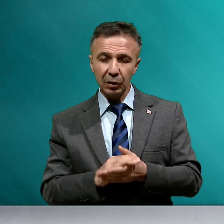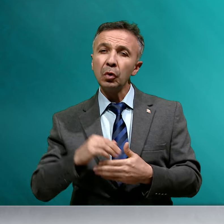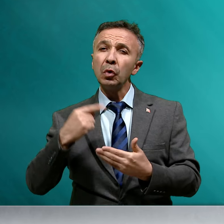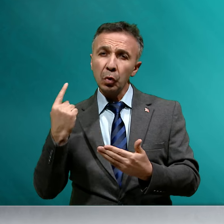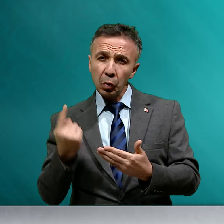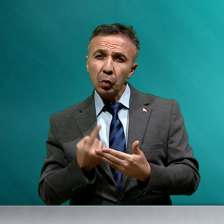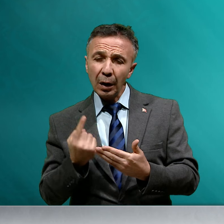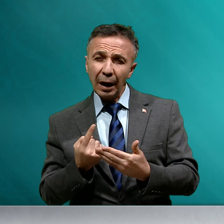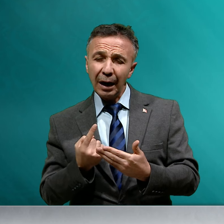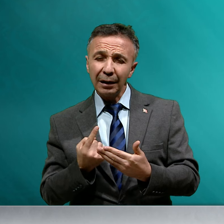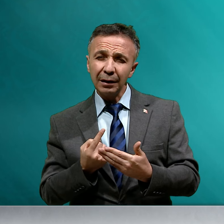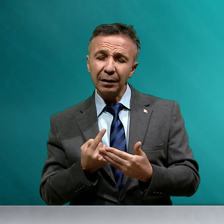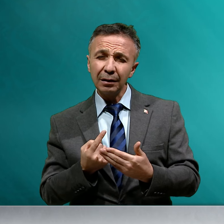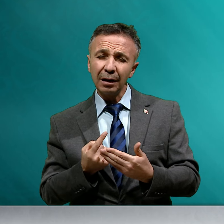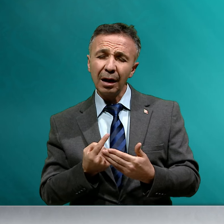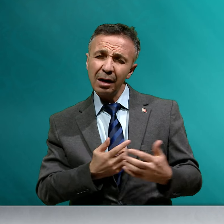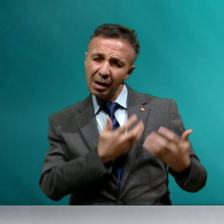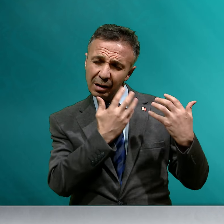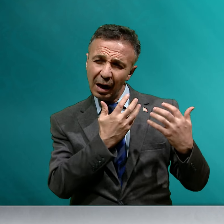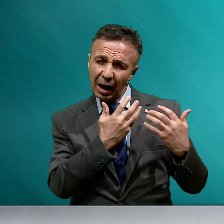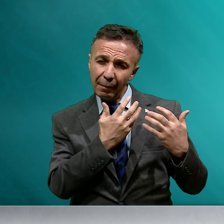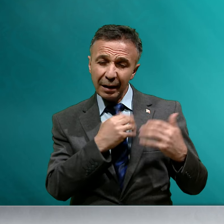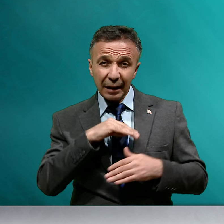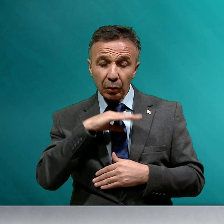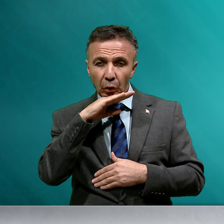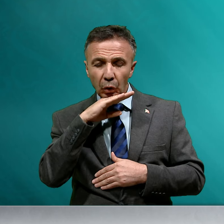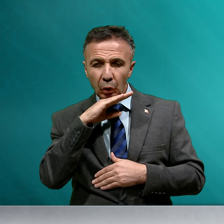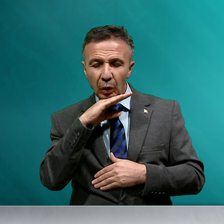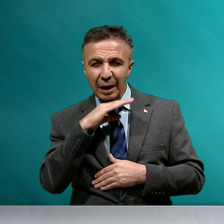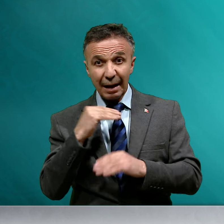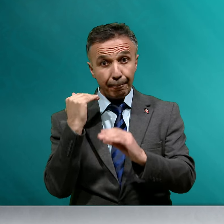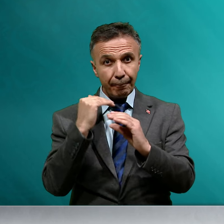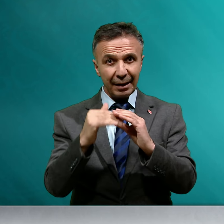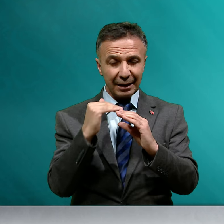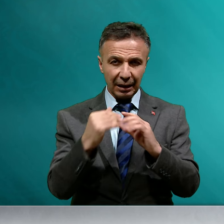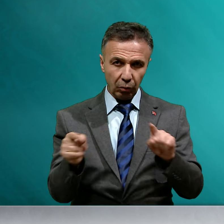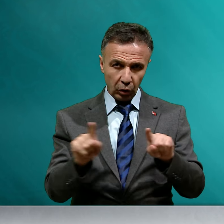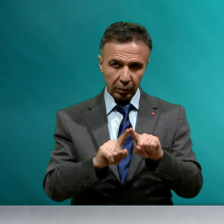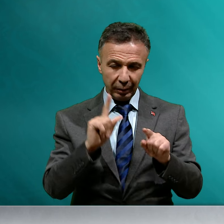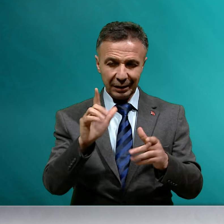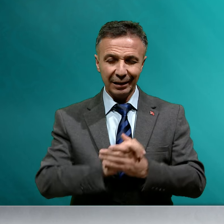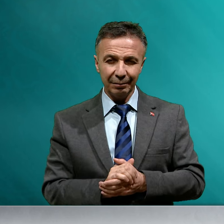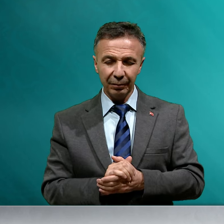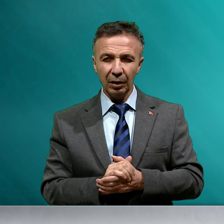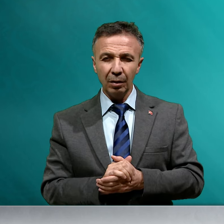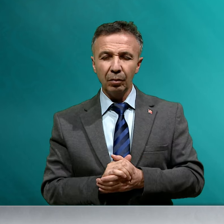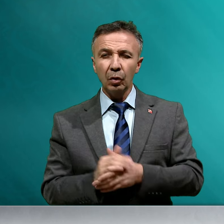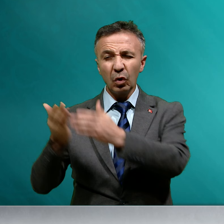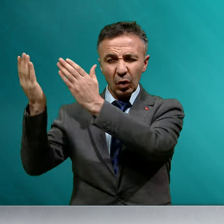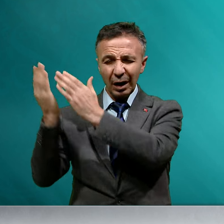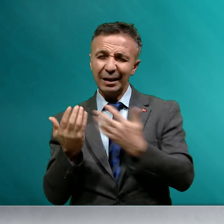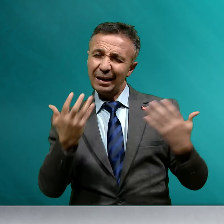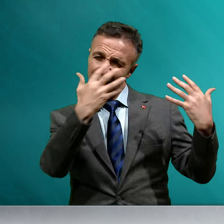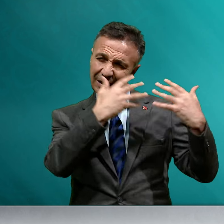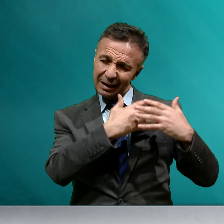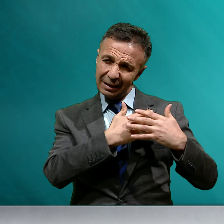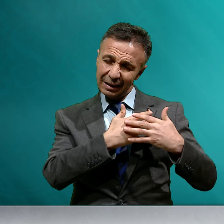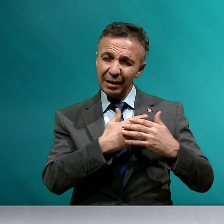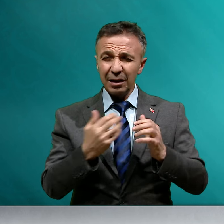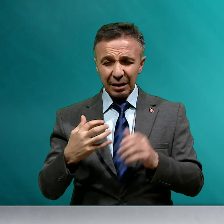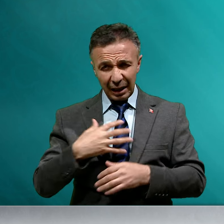Kur'an'ın rahmet yüklü mesajlarıyla buluşturalım. Bu gece kendimiz,